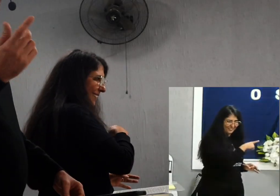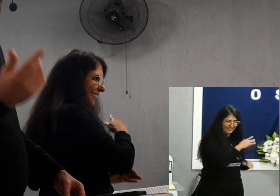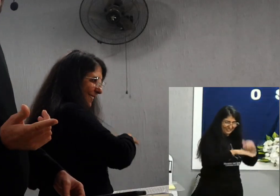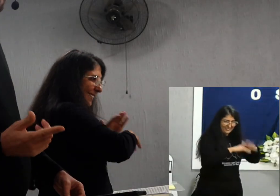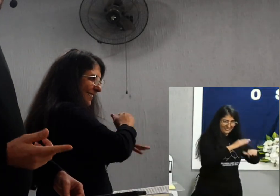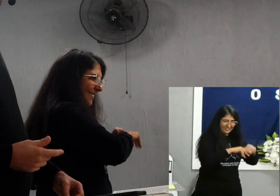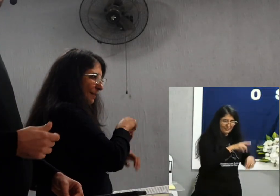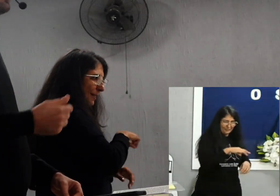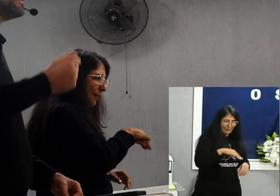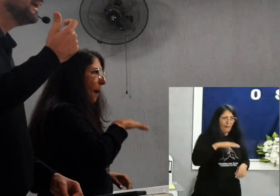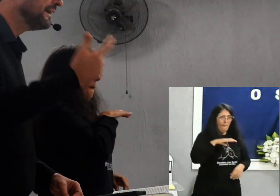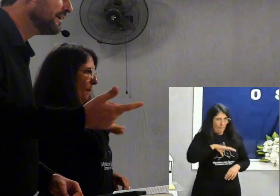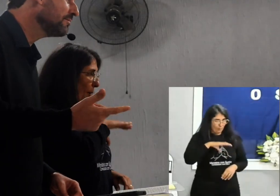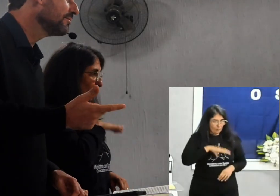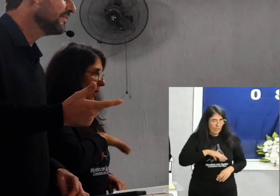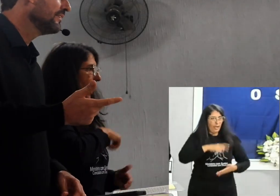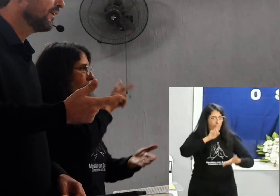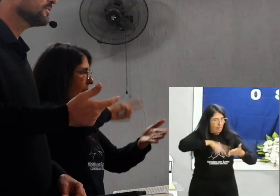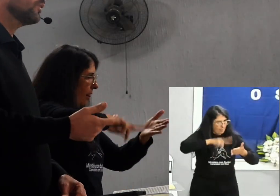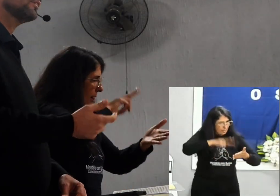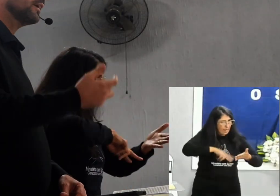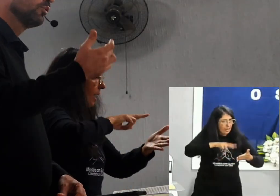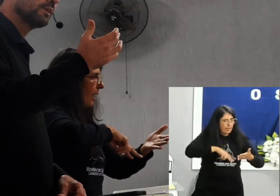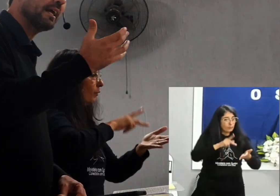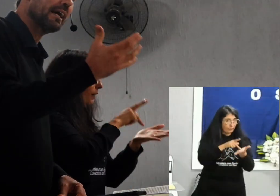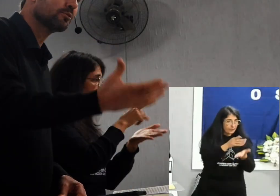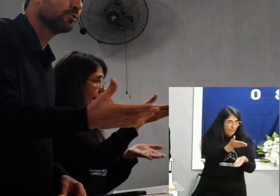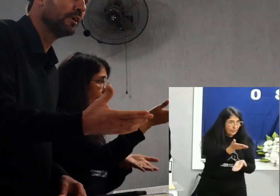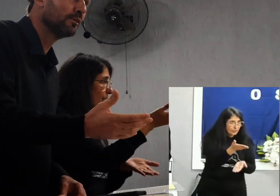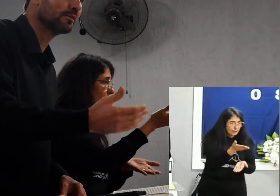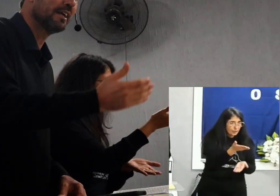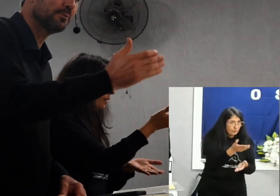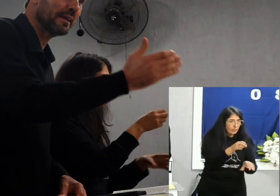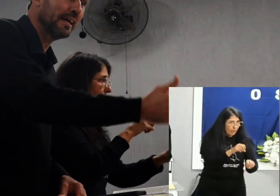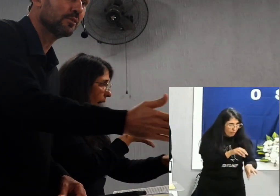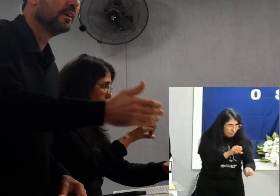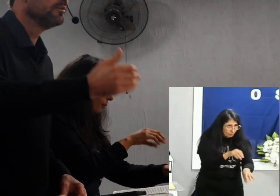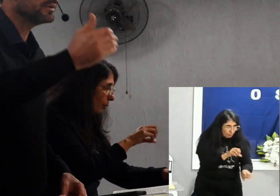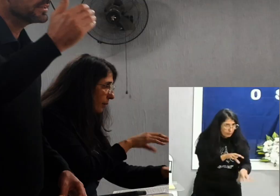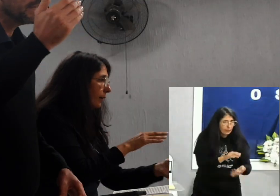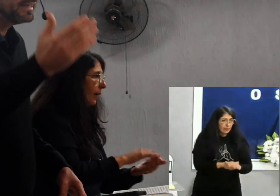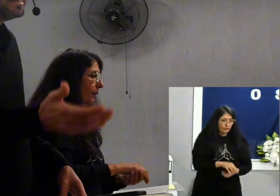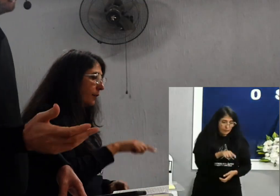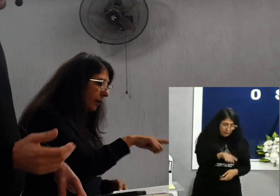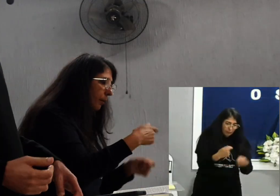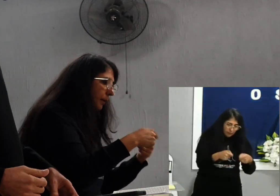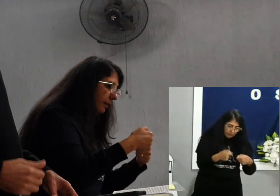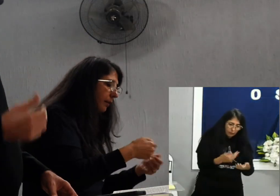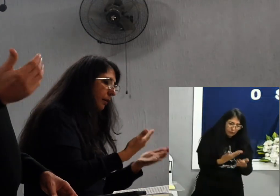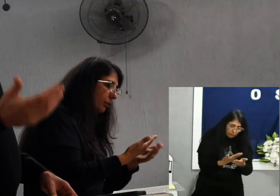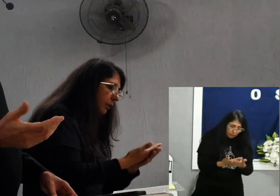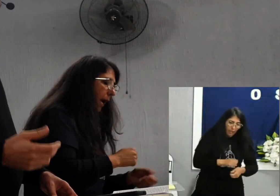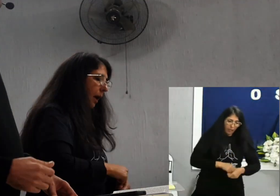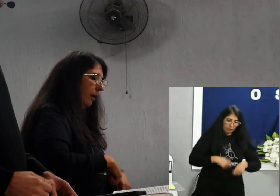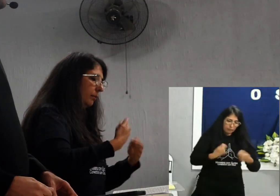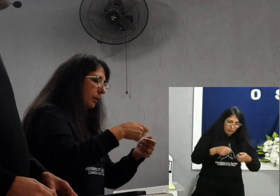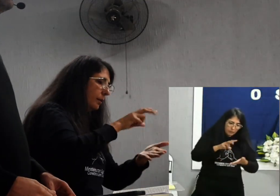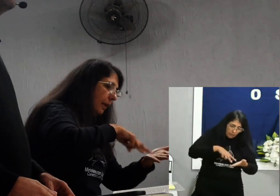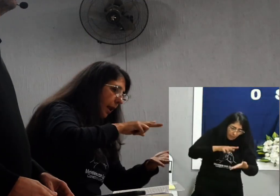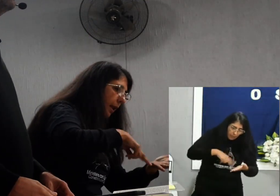tem que estudar português, tem que ler. Olha só, a nossa luta lá em casa com os filhos, desde pequenos. Precisa ler, olha só, tem que ler.